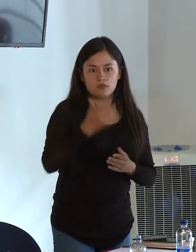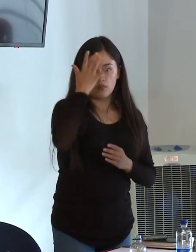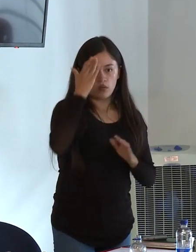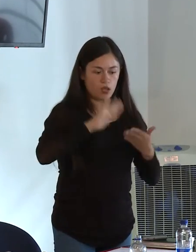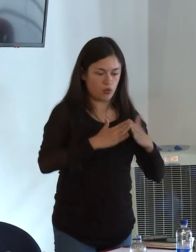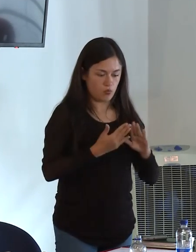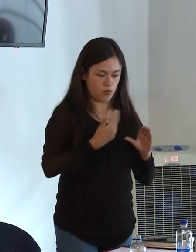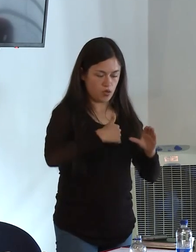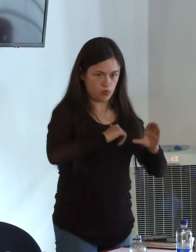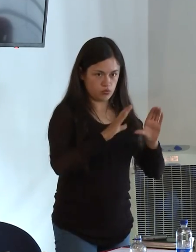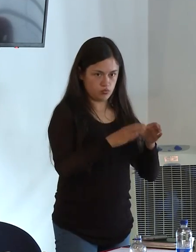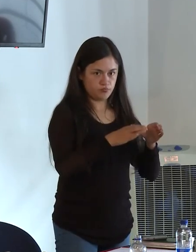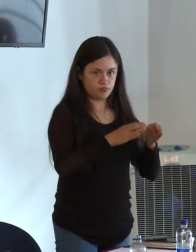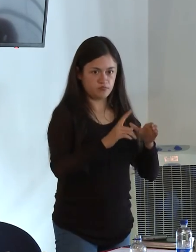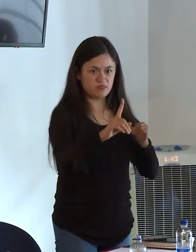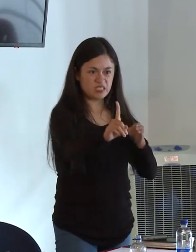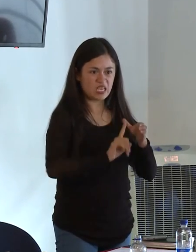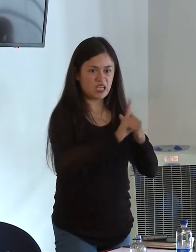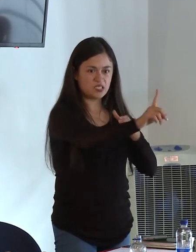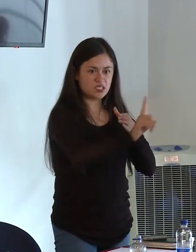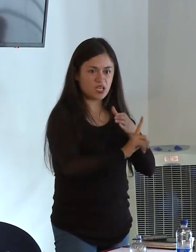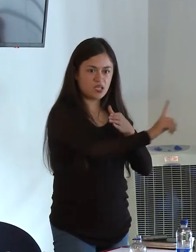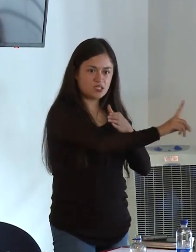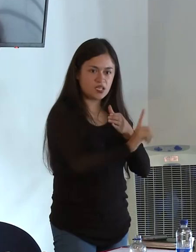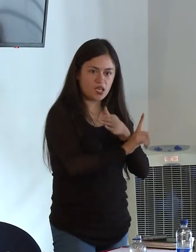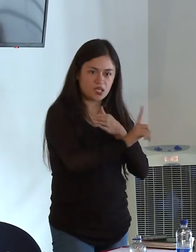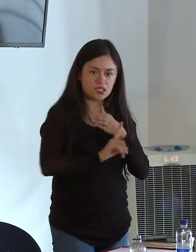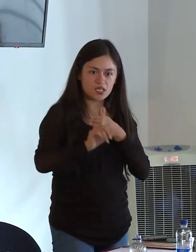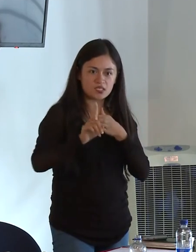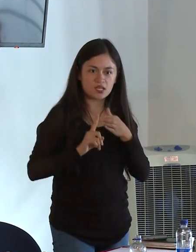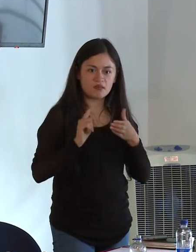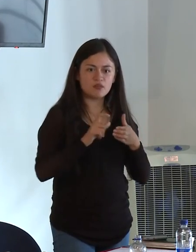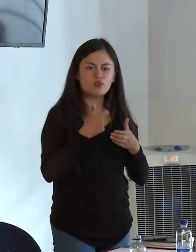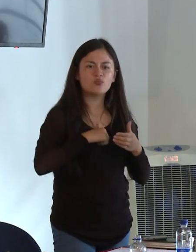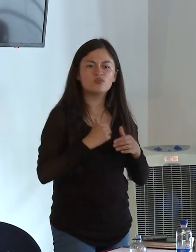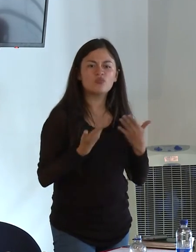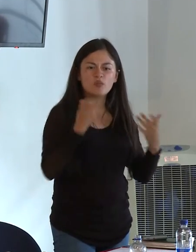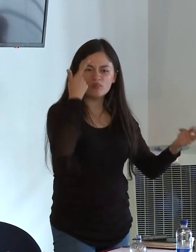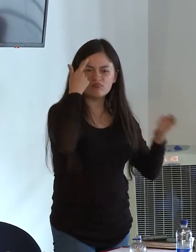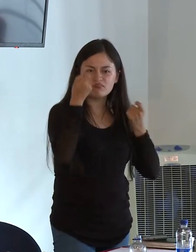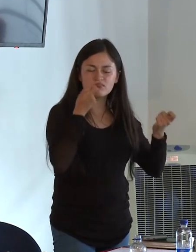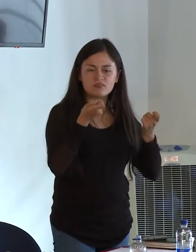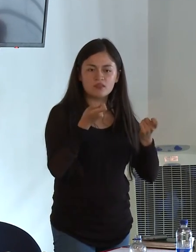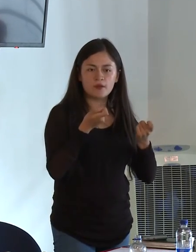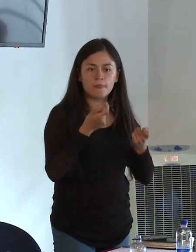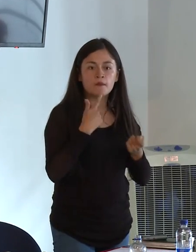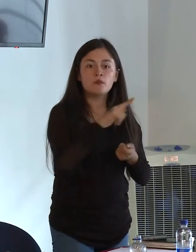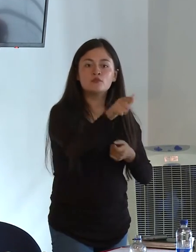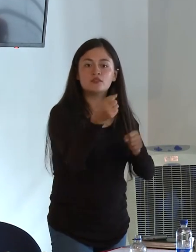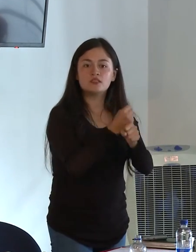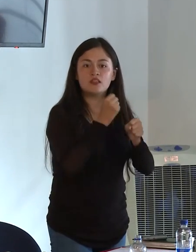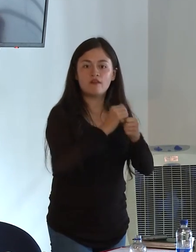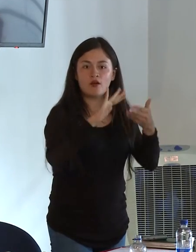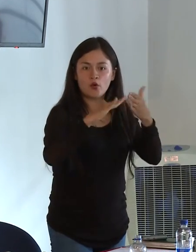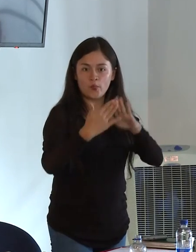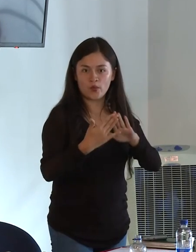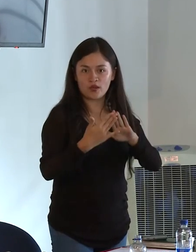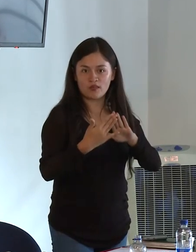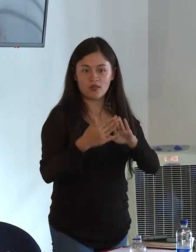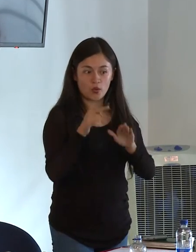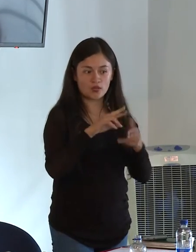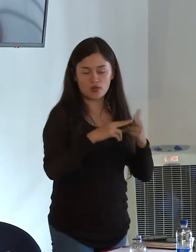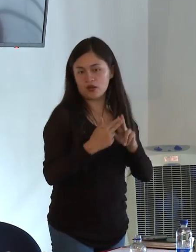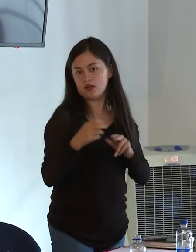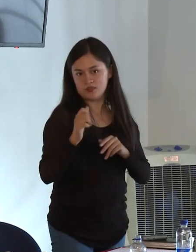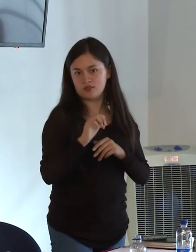lado, ¿verdad? De unos y otros actores, ¿cómo es que vamos a manejar eso? Y ustedes que trabajan lo comunitario, pues tienen que ver con